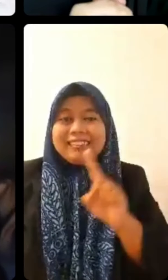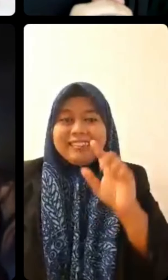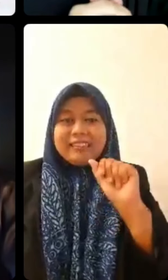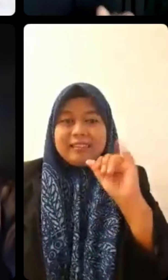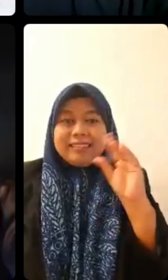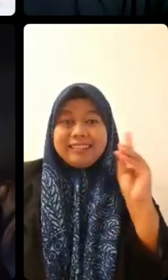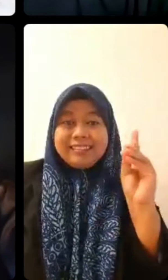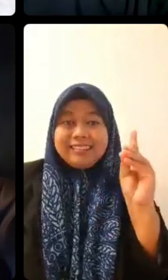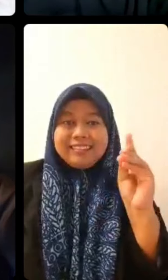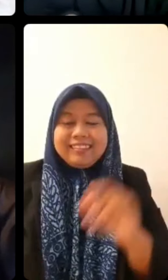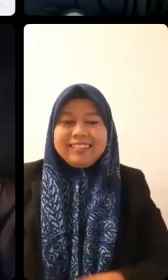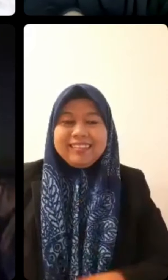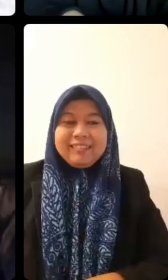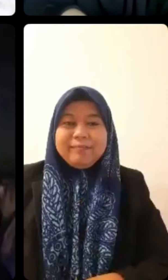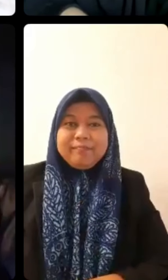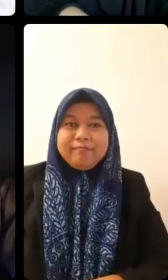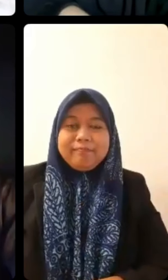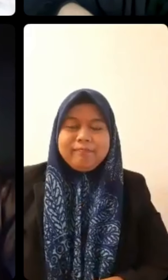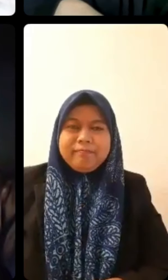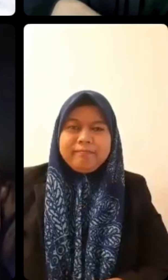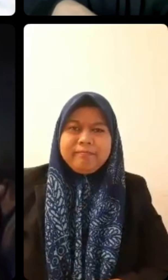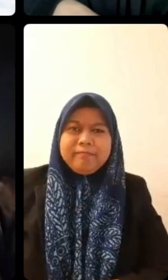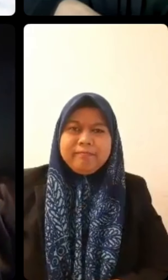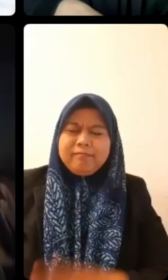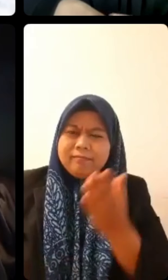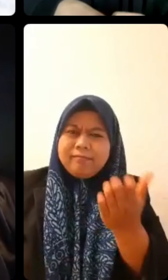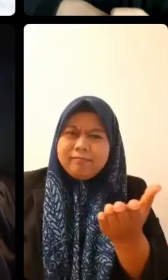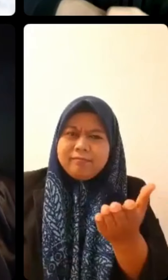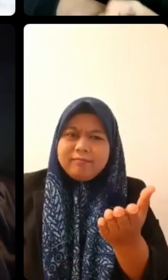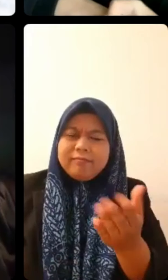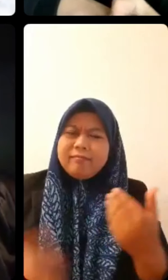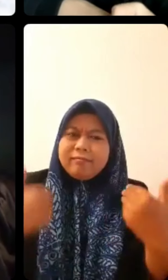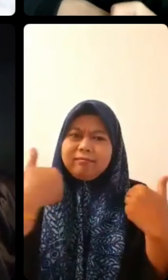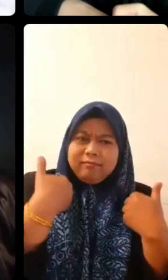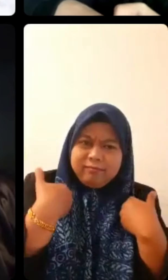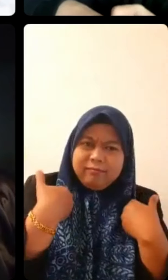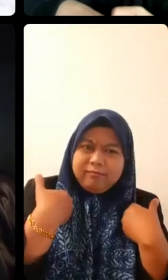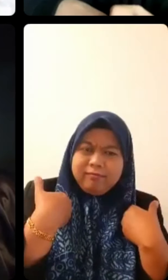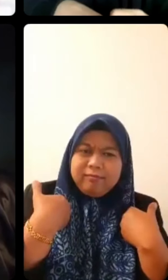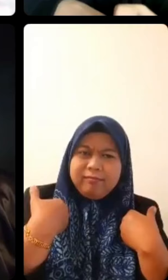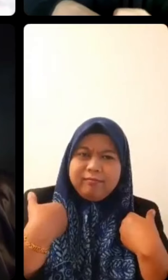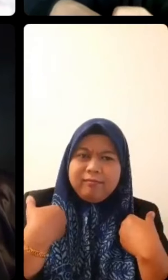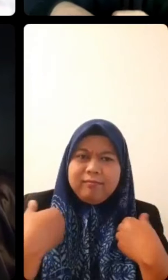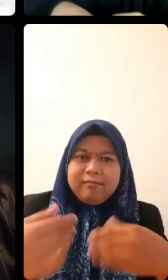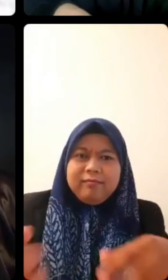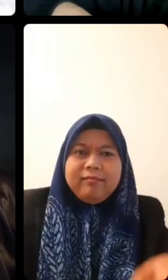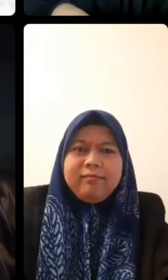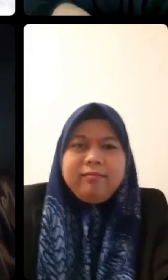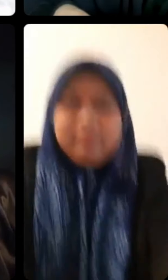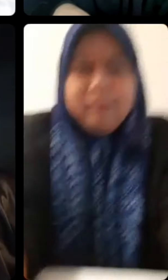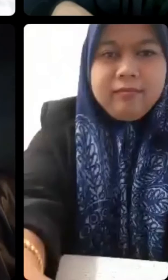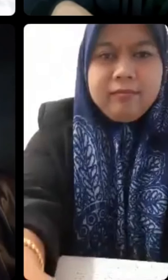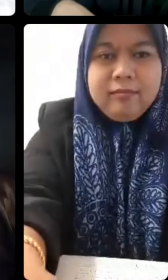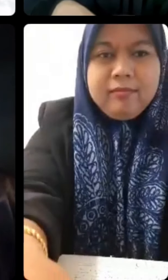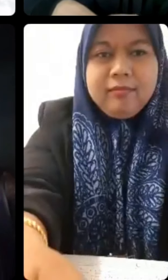Soalannya, adakah Encik Zaid mempunyai latar belakang pendidikan lain atau pekerjaan lain selain